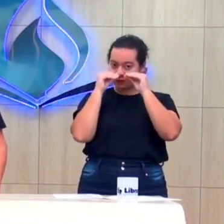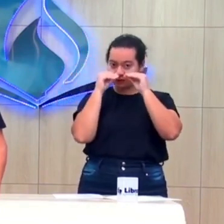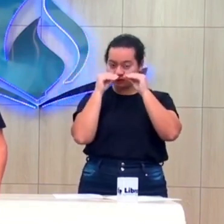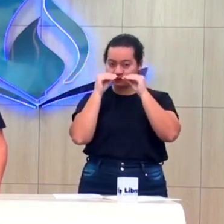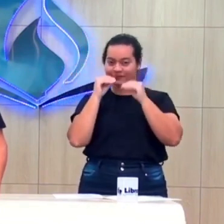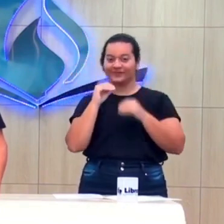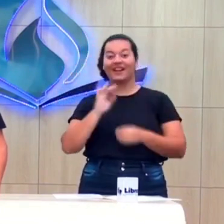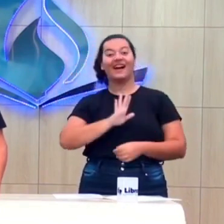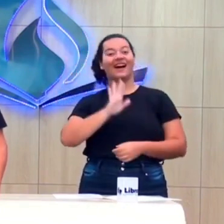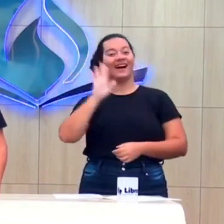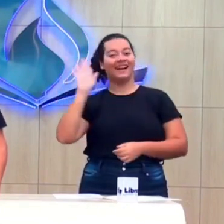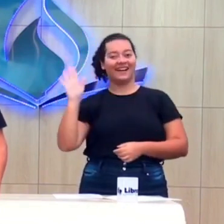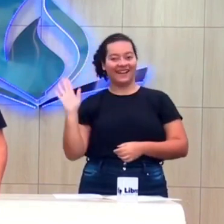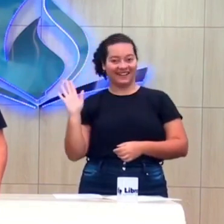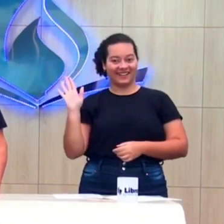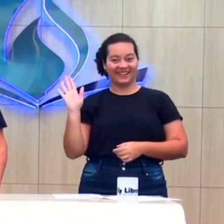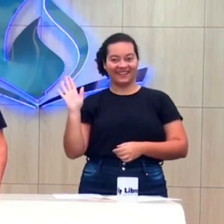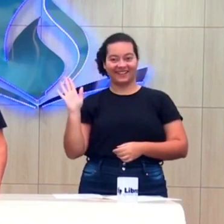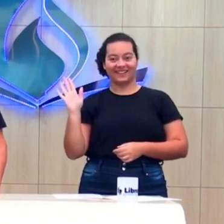Oi.